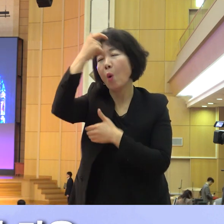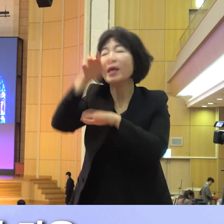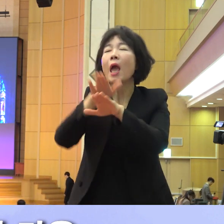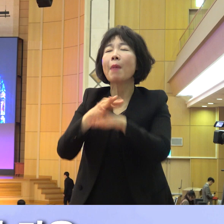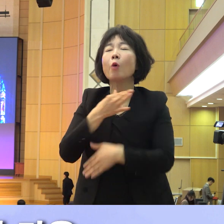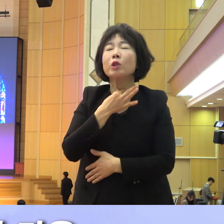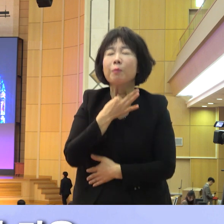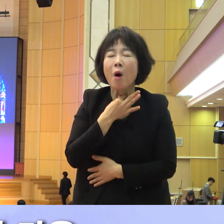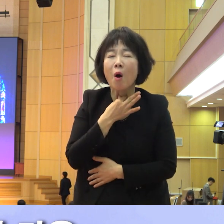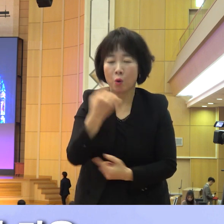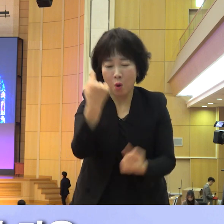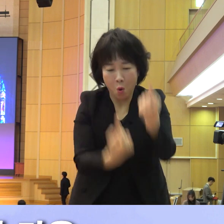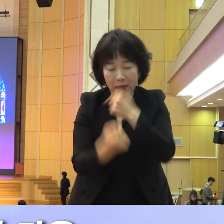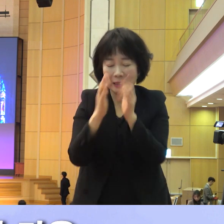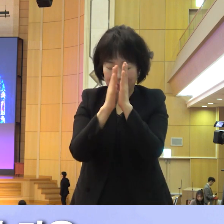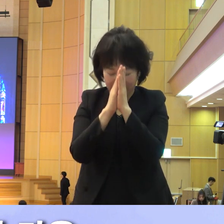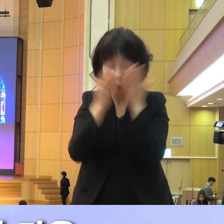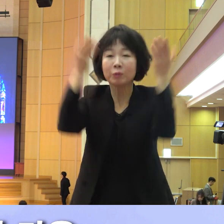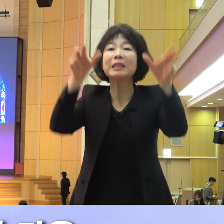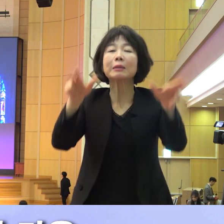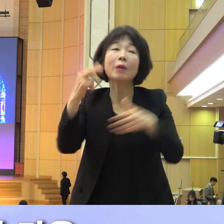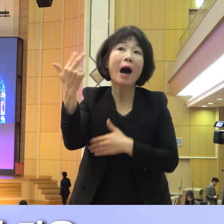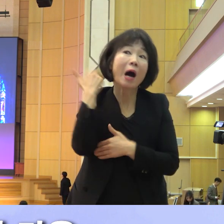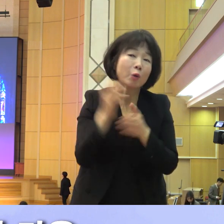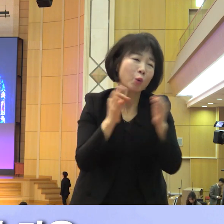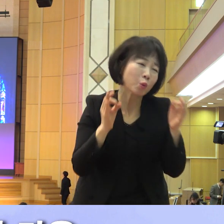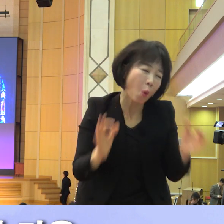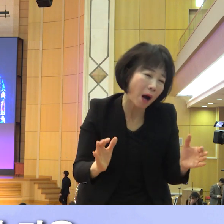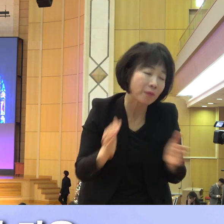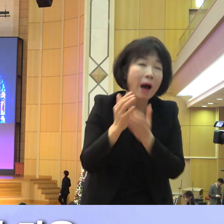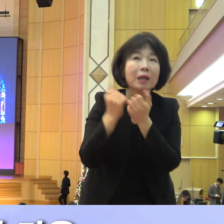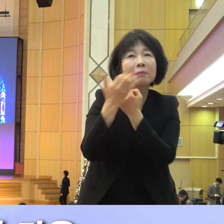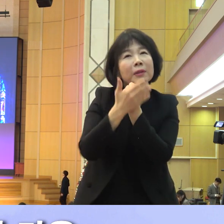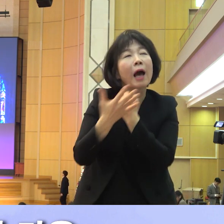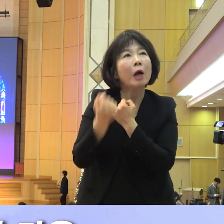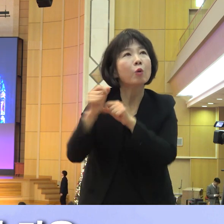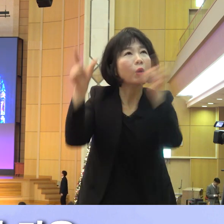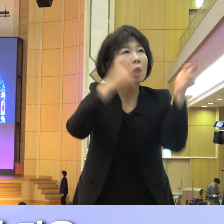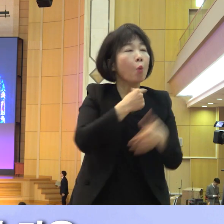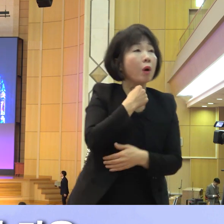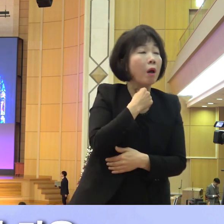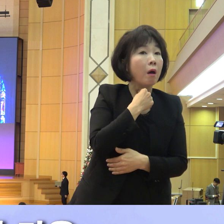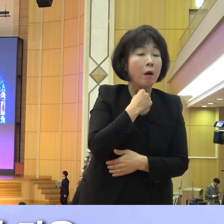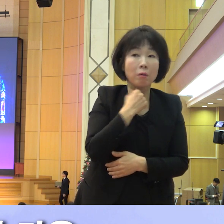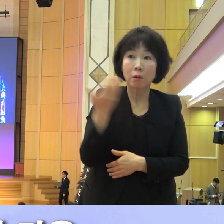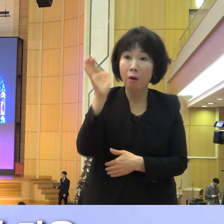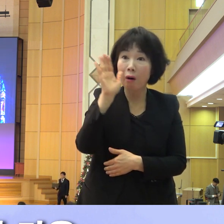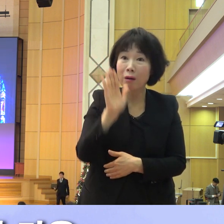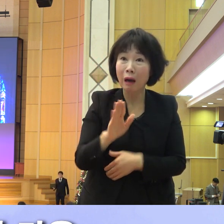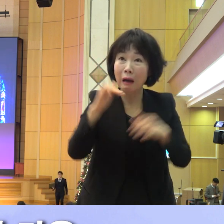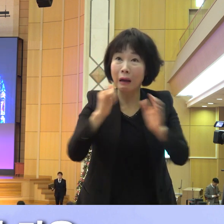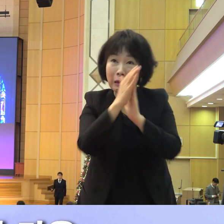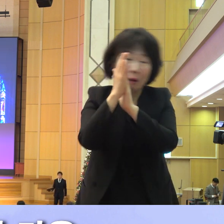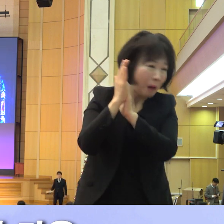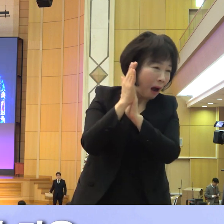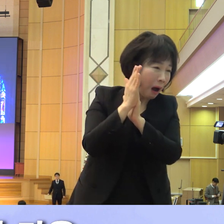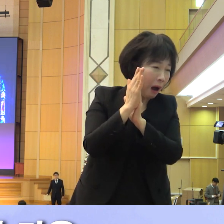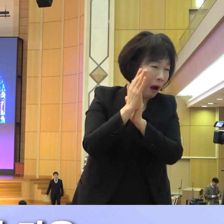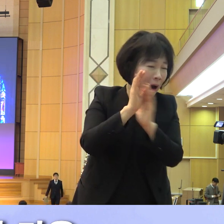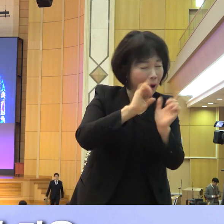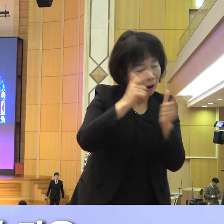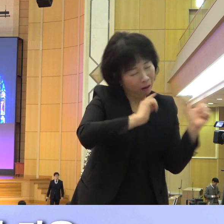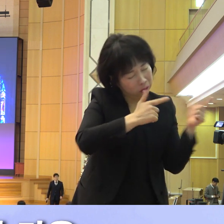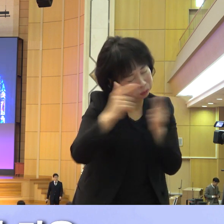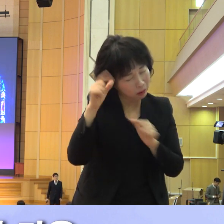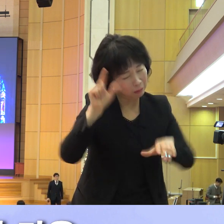머리 숙여 기도드립니다. 한 주일 동안도 주님 은혜 가운데 산다고 하였지만은 세상에 나가서 이 모양 저 모양으로